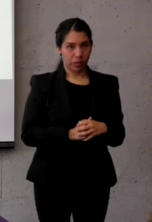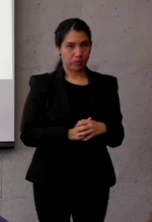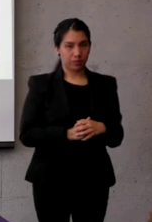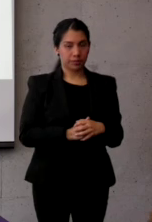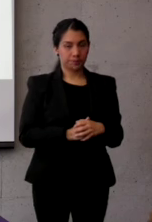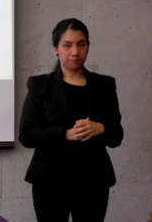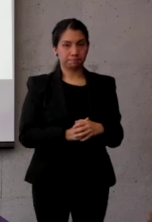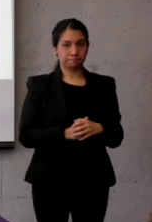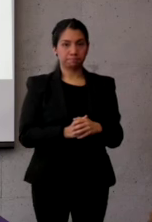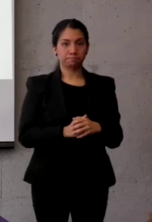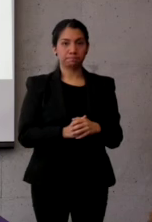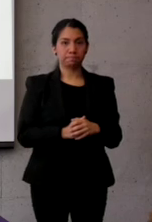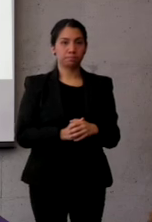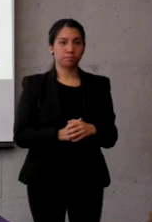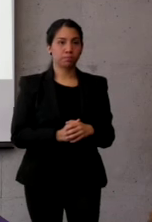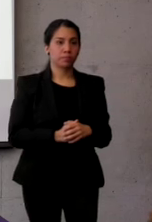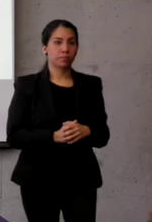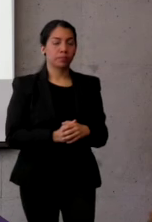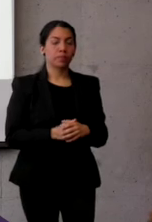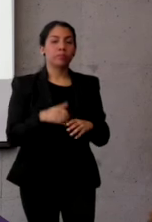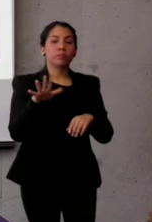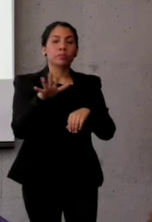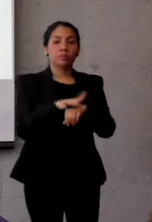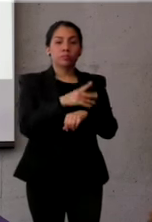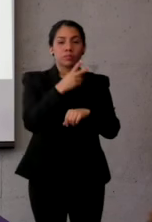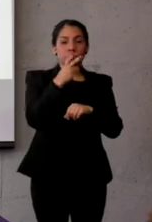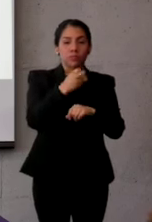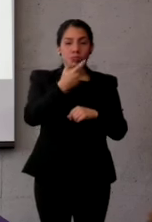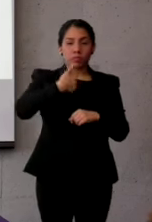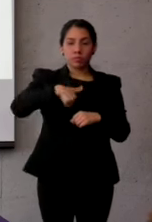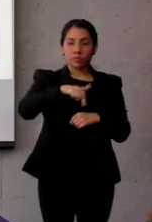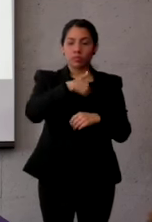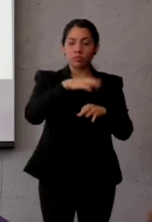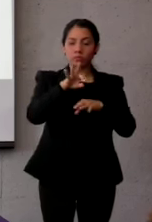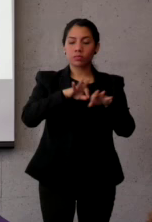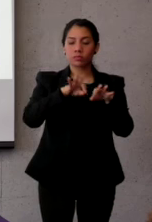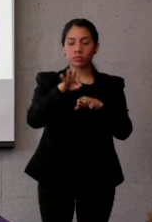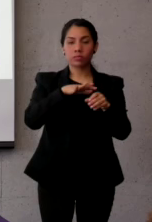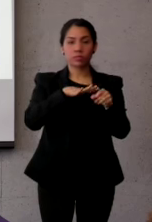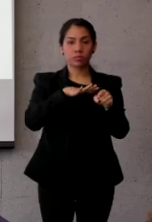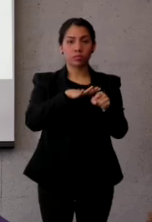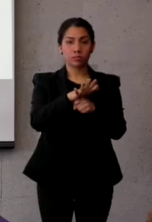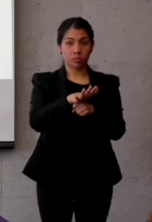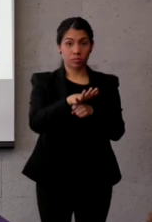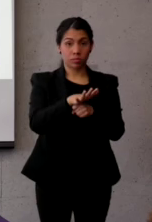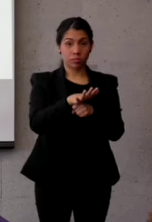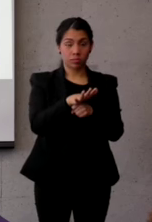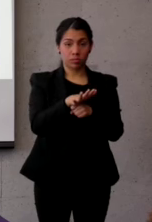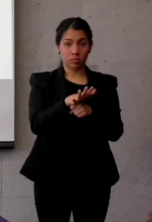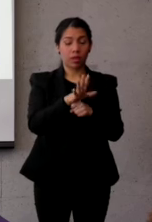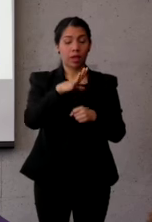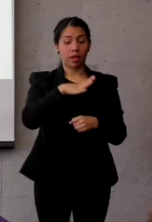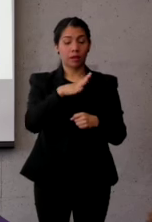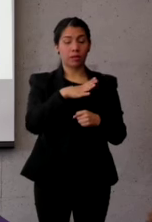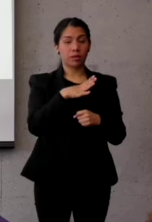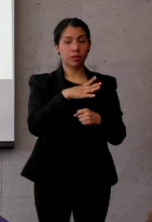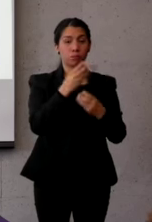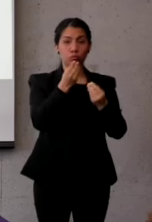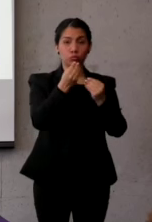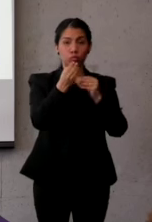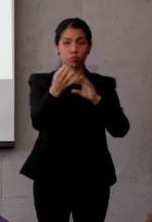en términos de mediación y conciliación de parte de la Comisión tendrá en su momento muchísima vinculación con